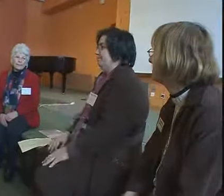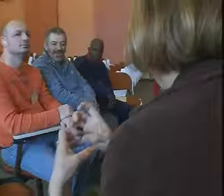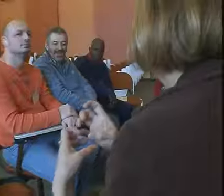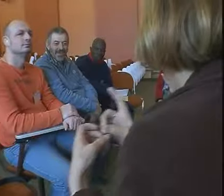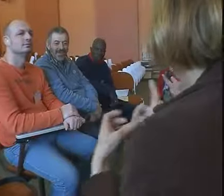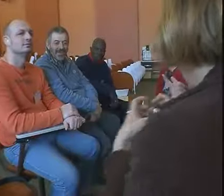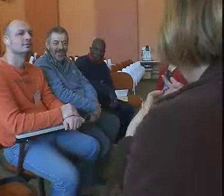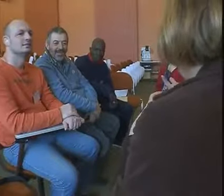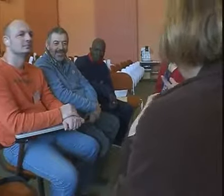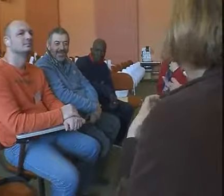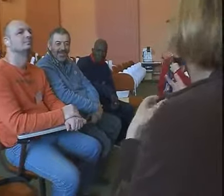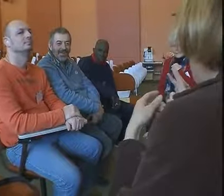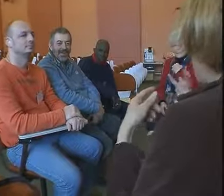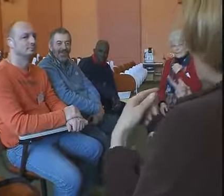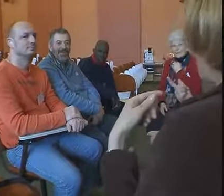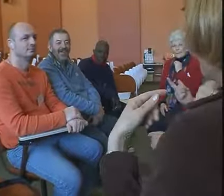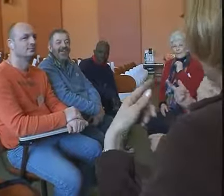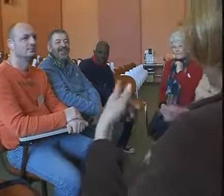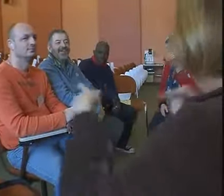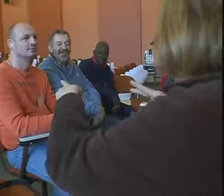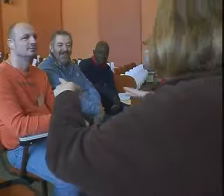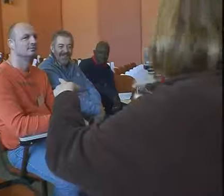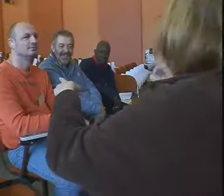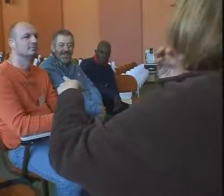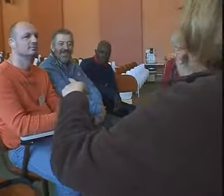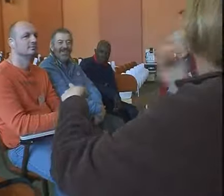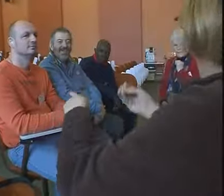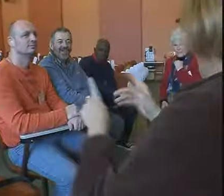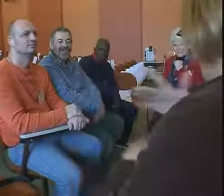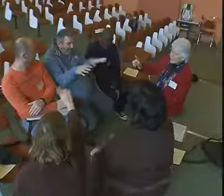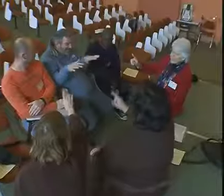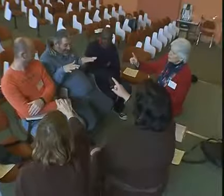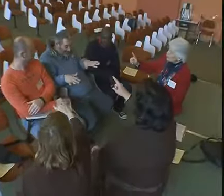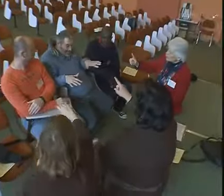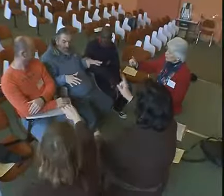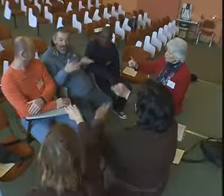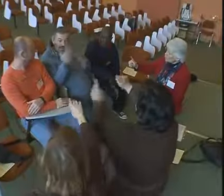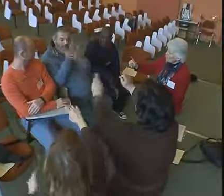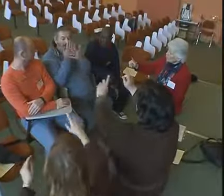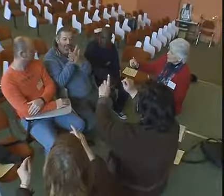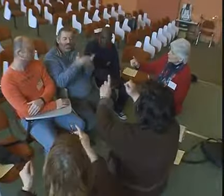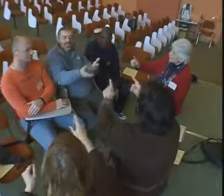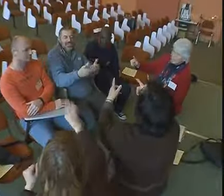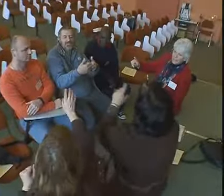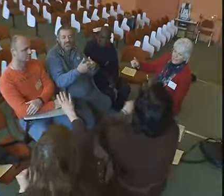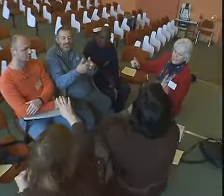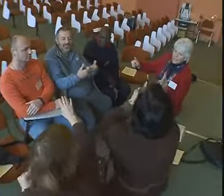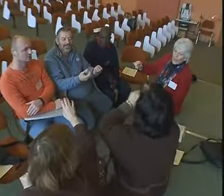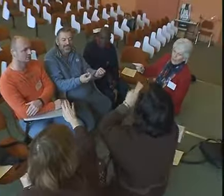Suisse, puis en Belgique et au Congo-Brazzaville. Ces groupes sont composés de personnes sourdes et entendantes, professeurs de langue des signes,